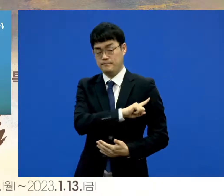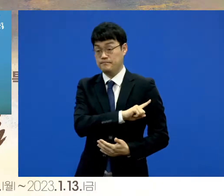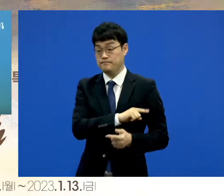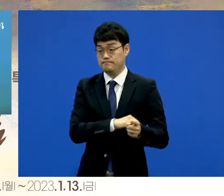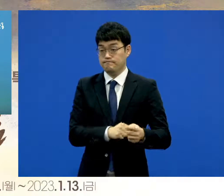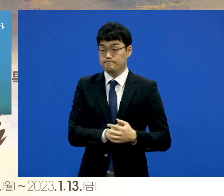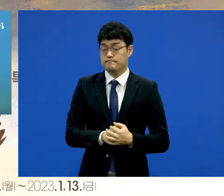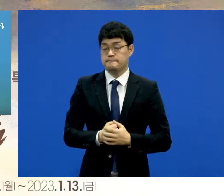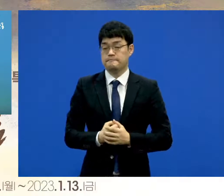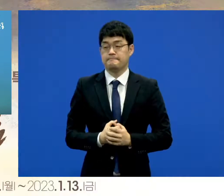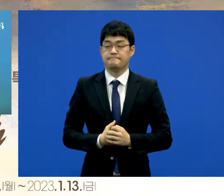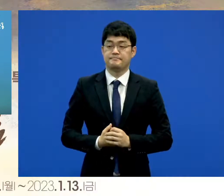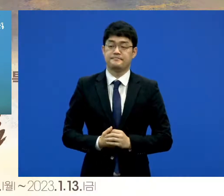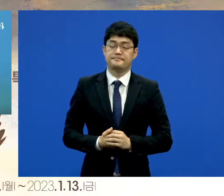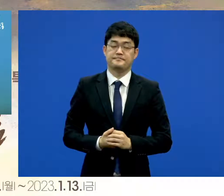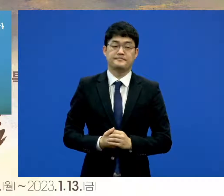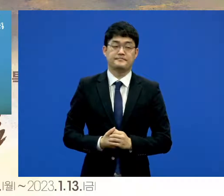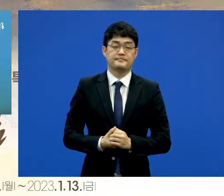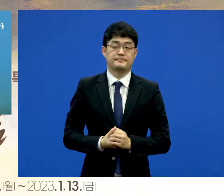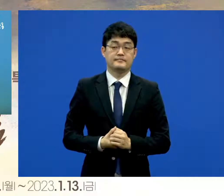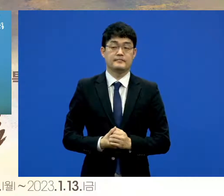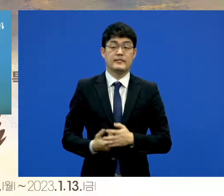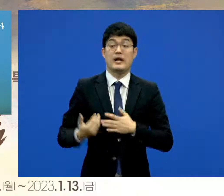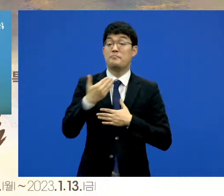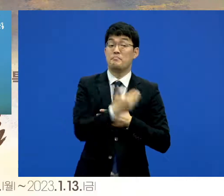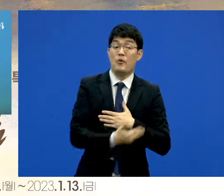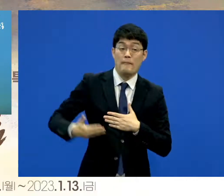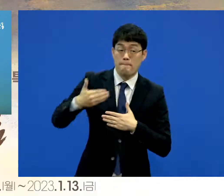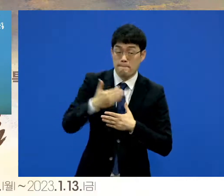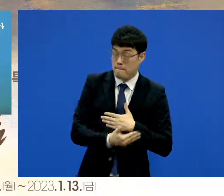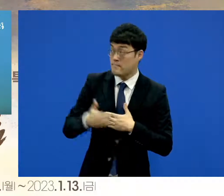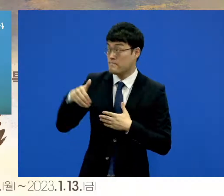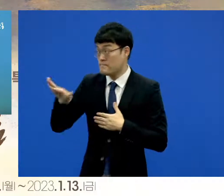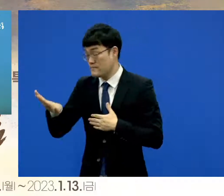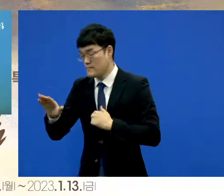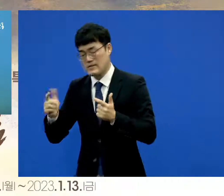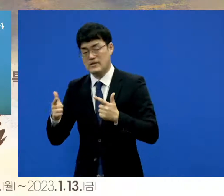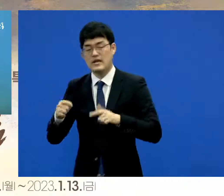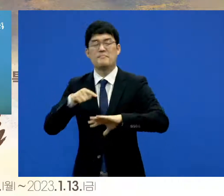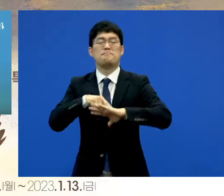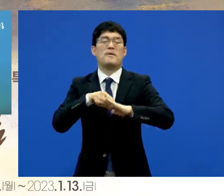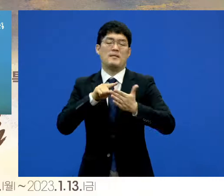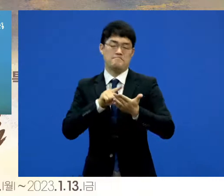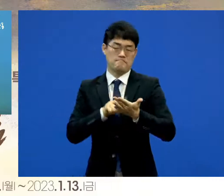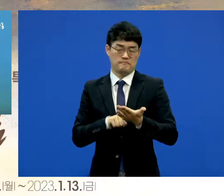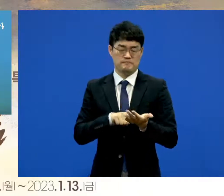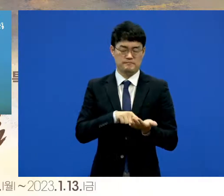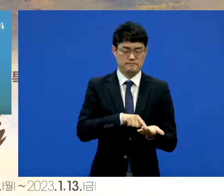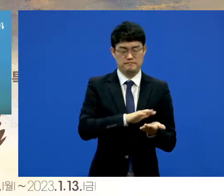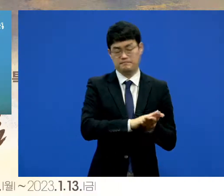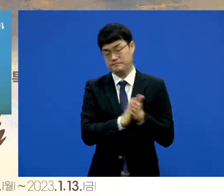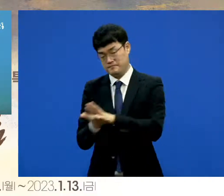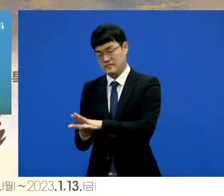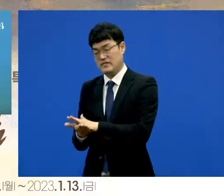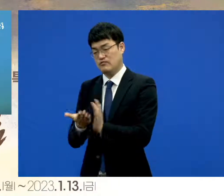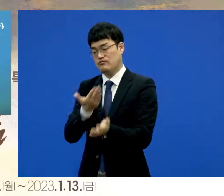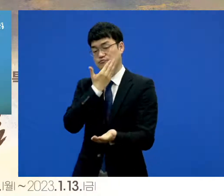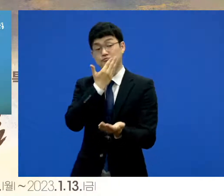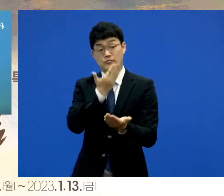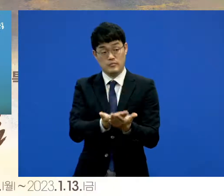회심이 중요합니다. 몸이 아니라 마음이 중요합니다. 교회를 아무리 오래 다녔어도 변화가